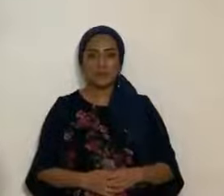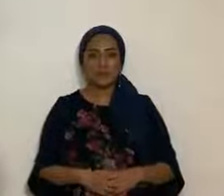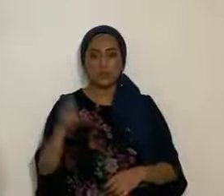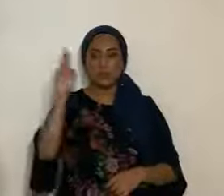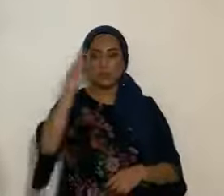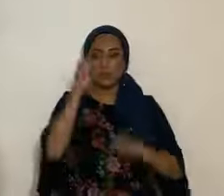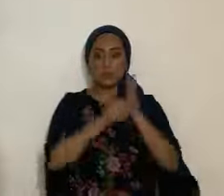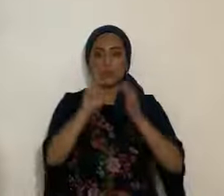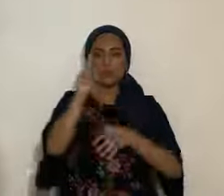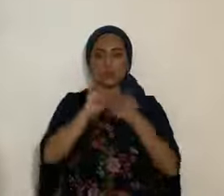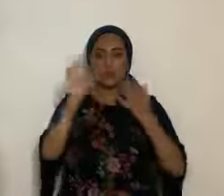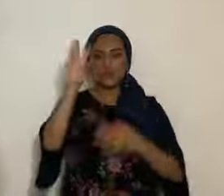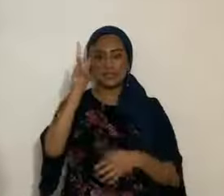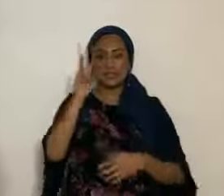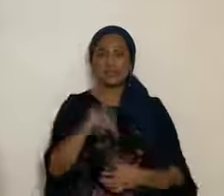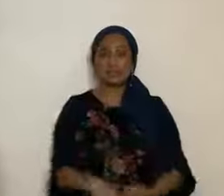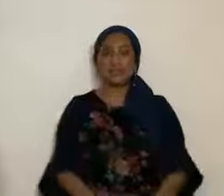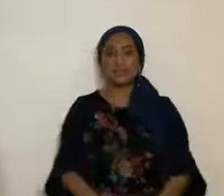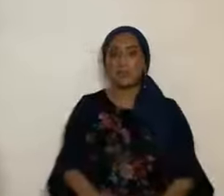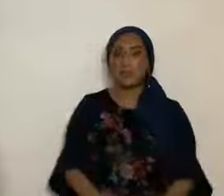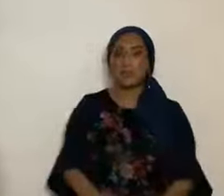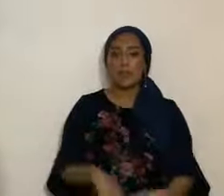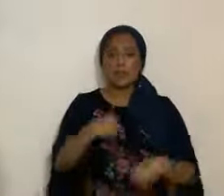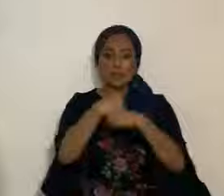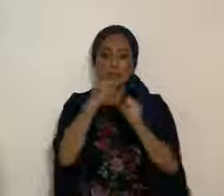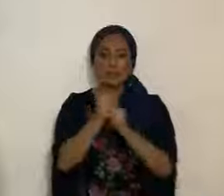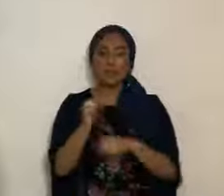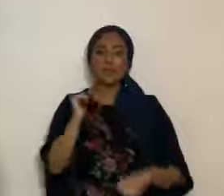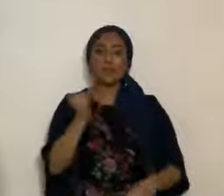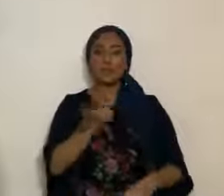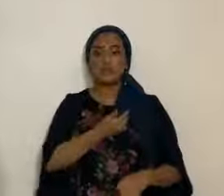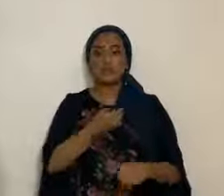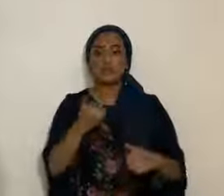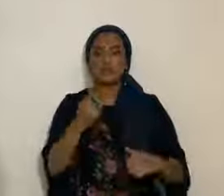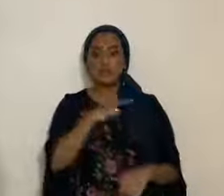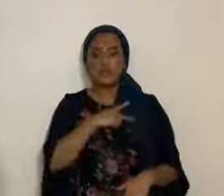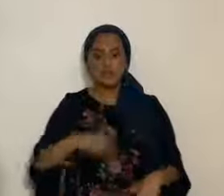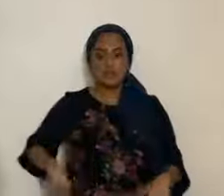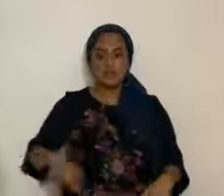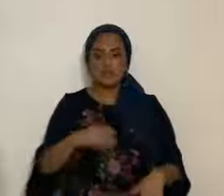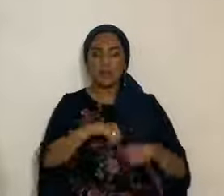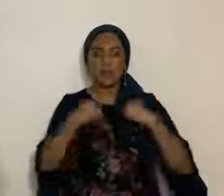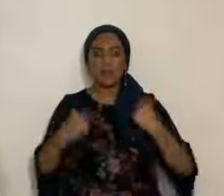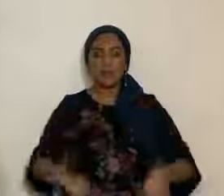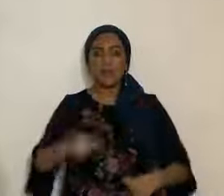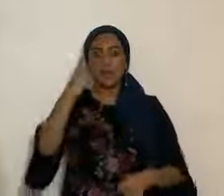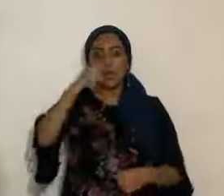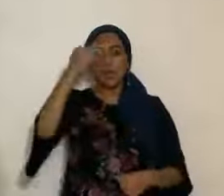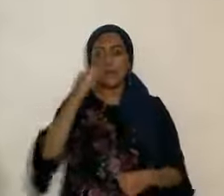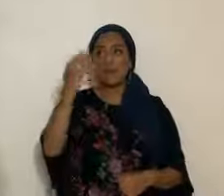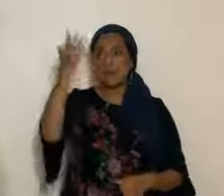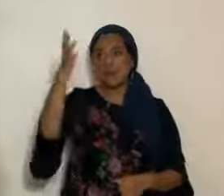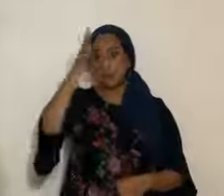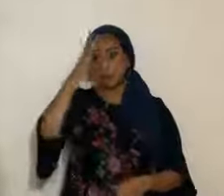Apocalipsis 1:6. Y nos hizo reyes y Kohanim para Elohim su Padre. A él sea el esplendor